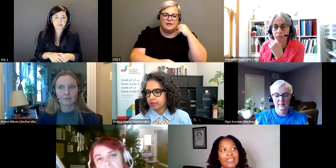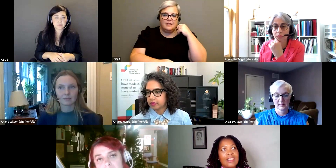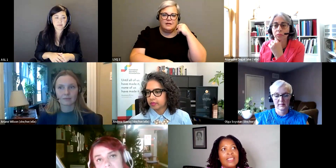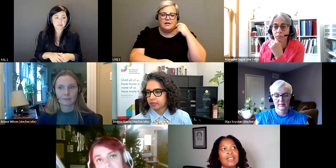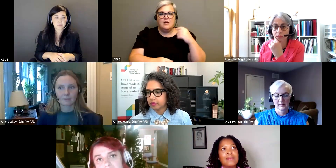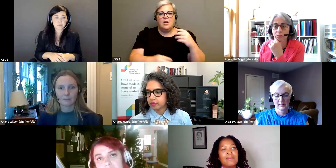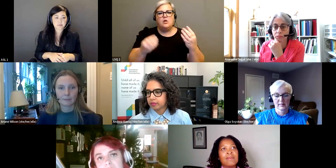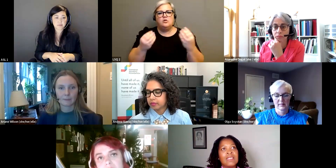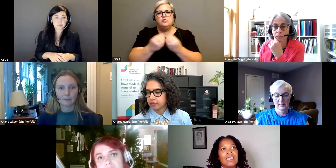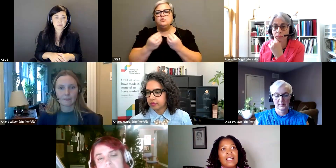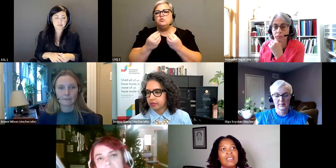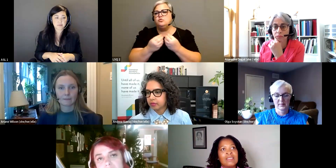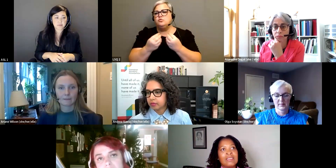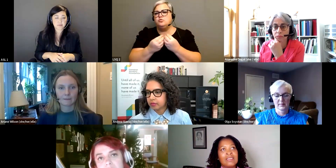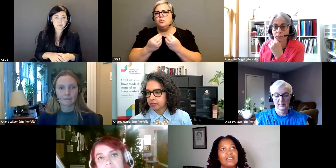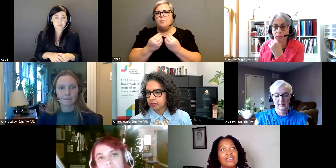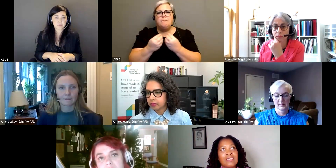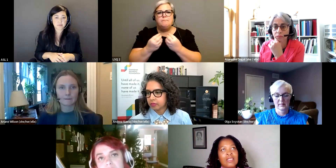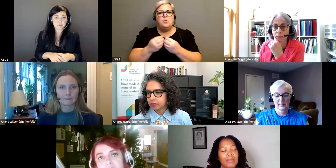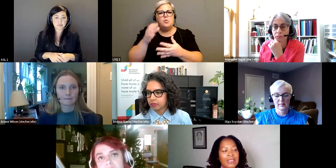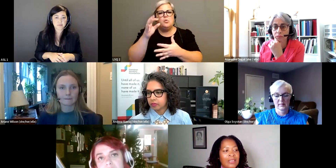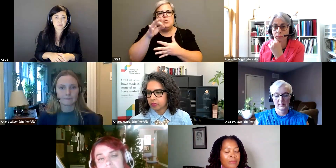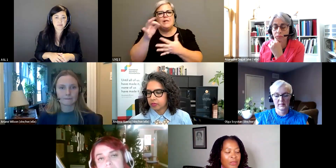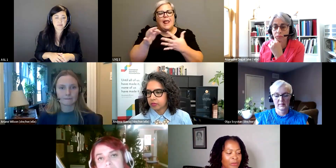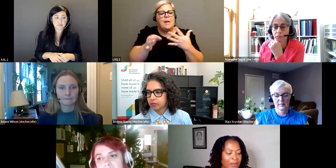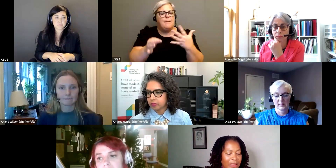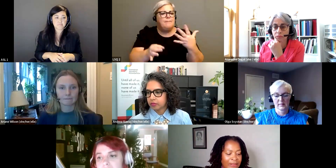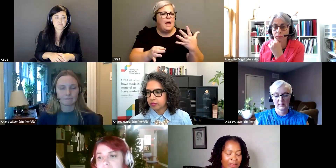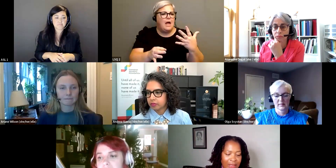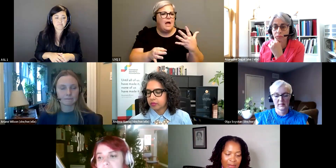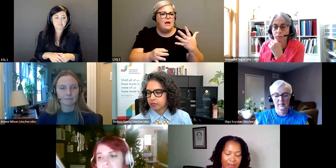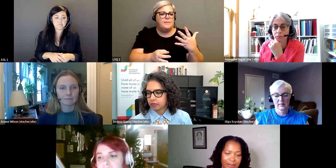éléments importants quand j'entends cette question.